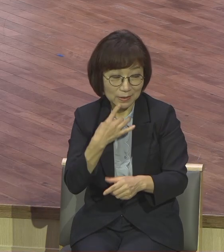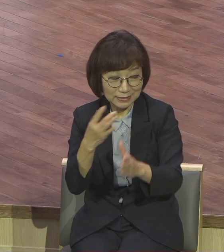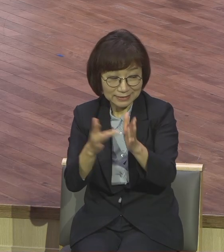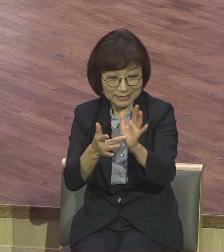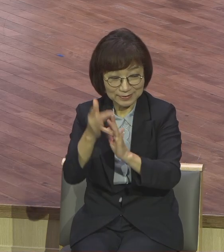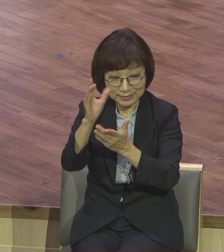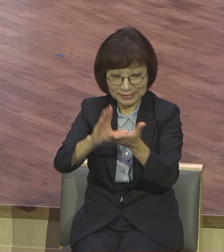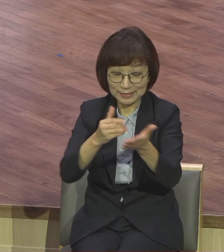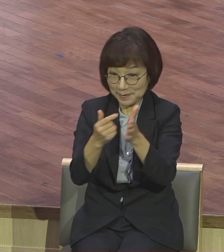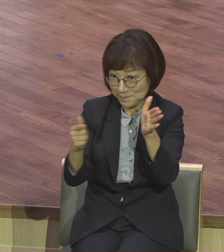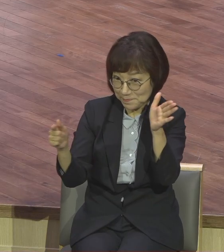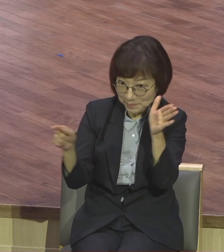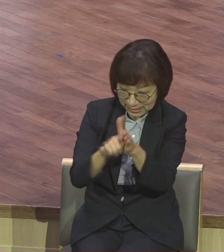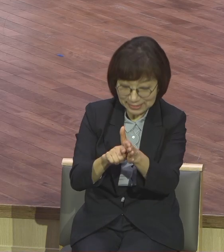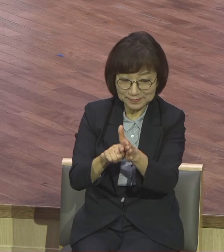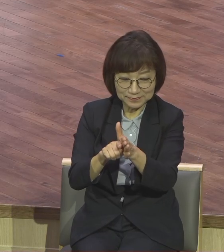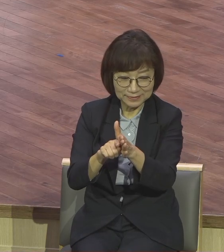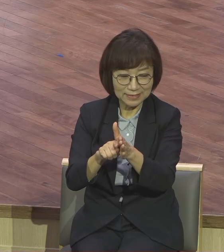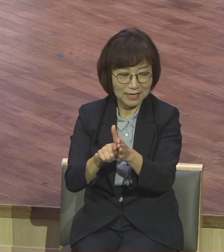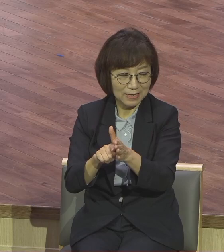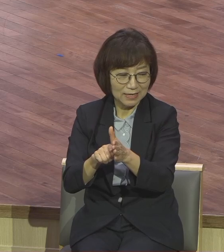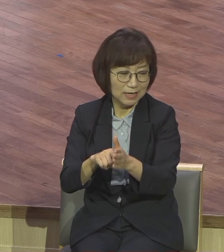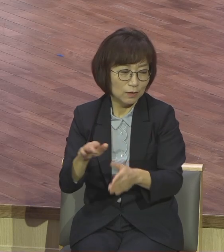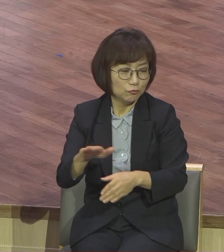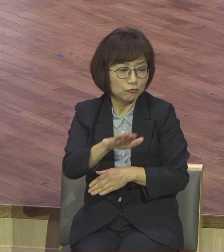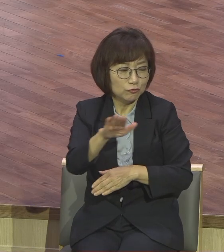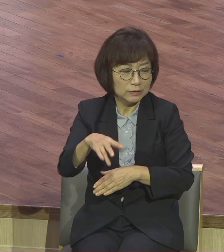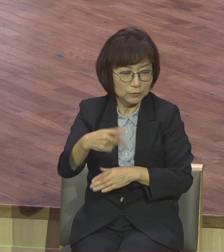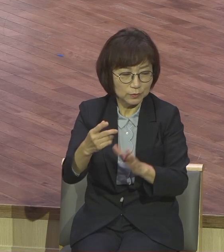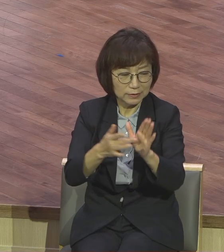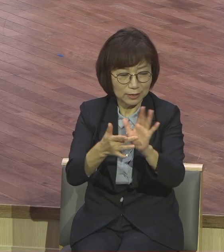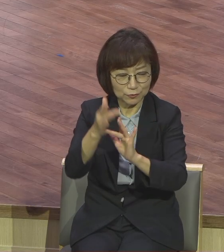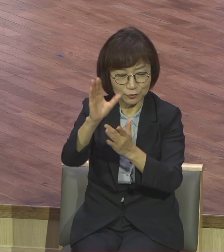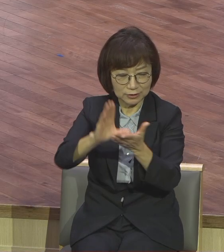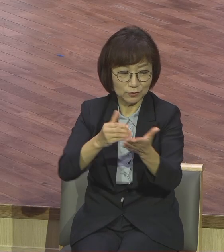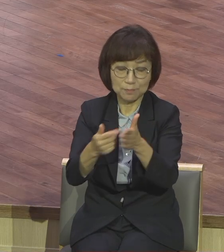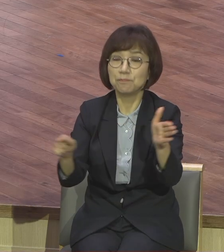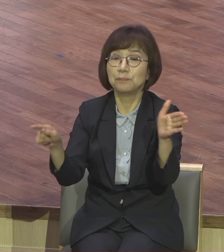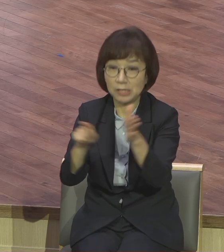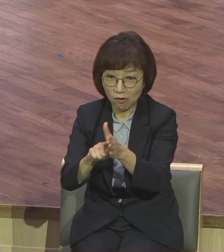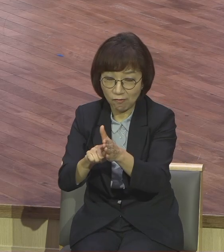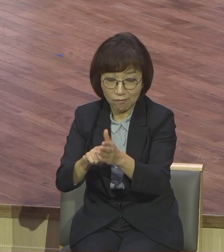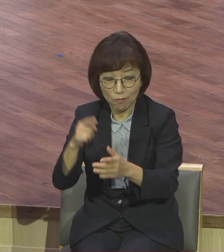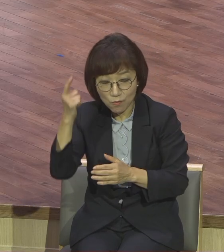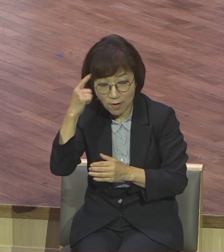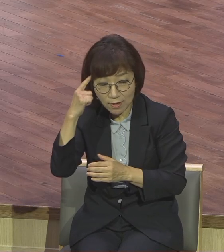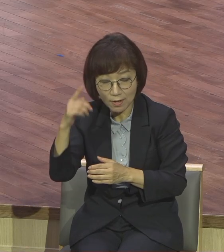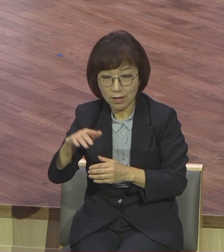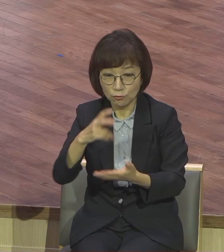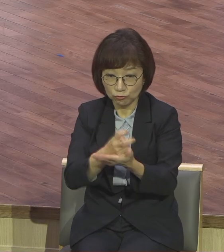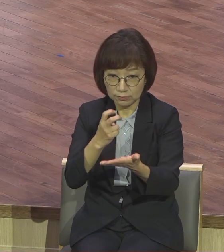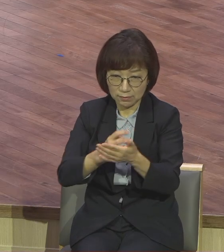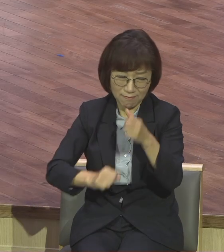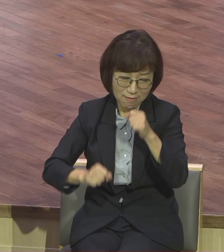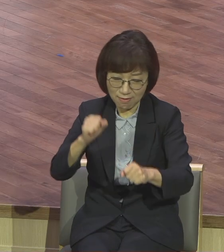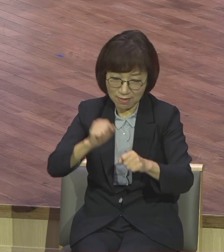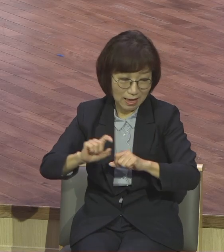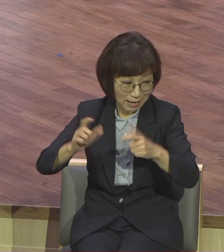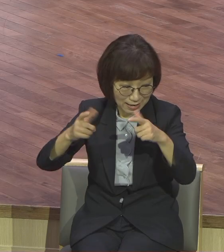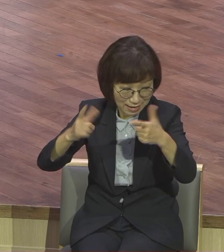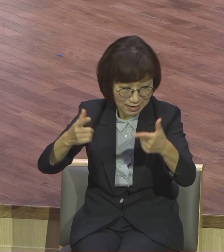예수 그리스도를 믿음으로 말미암는 줄 알므로 우리도 그리스도 예수를 믿나니 이는 우리가 율법의 행위로서가